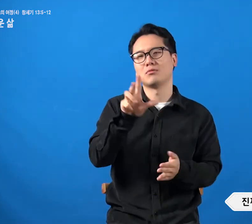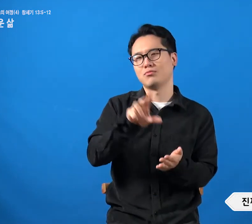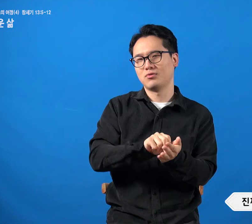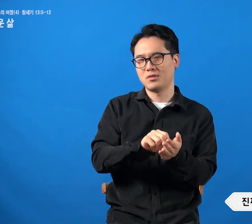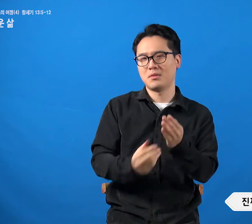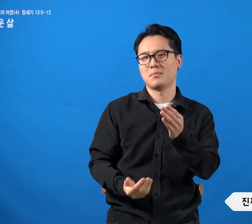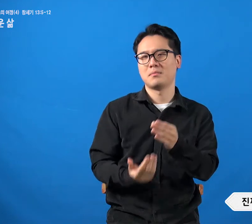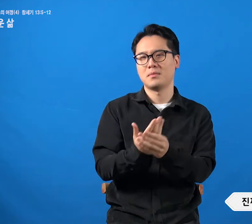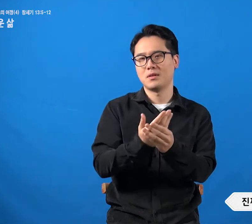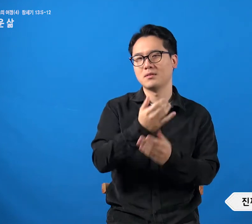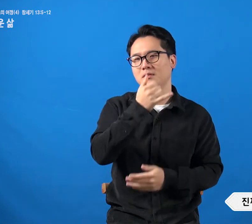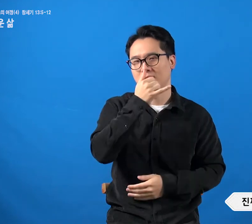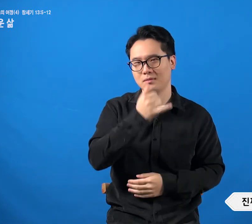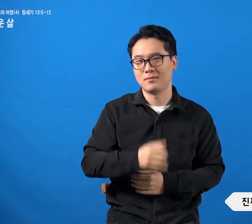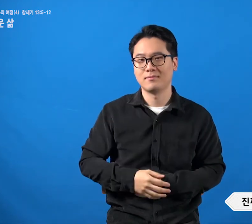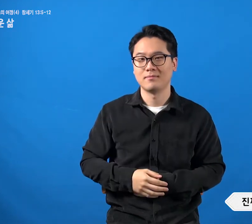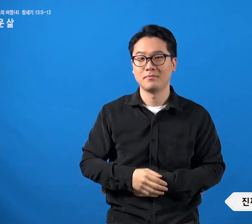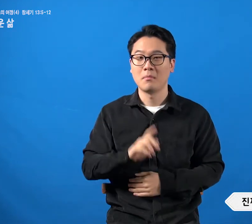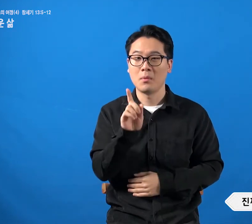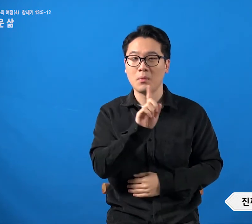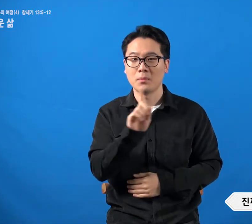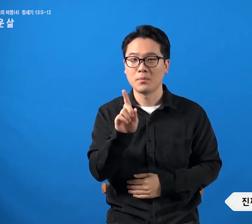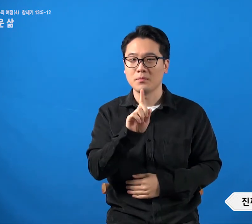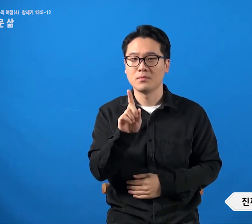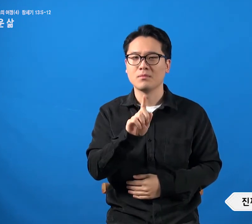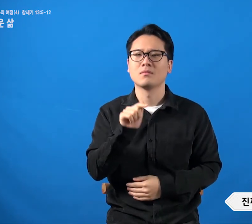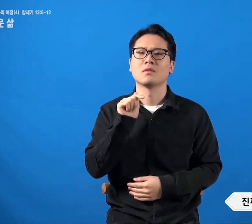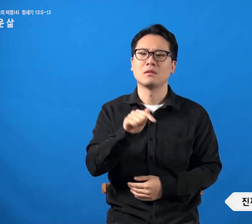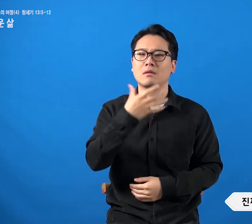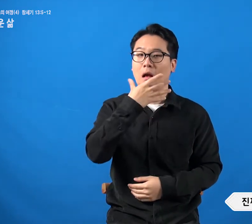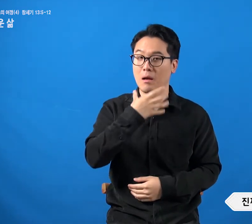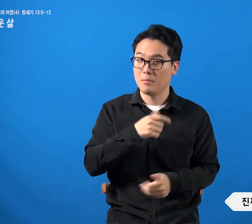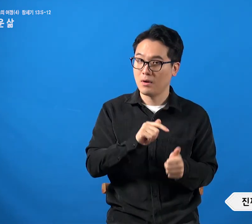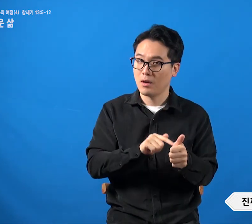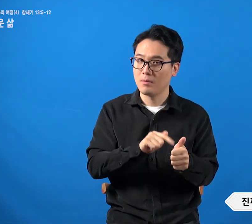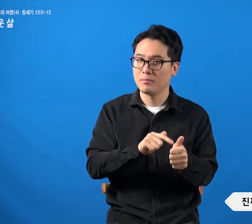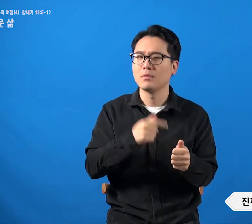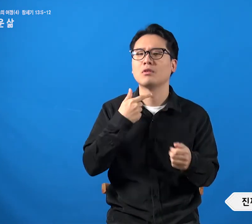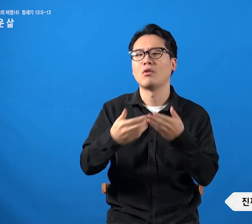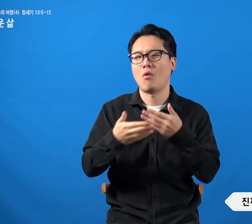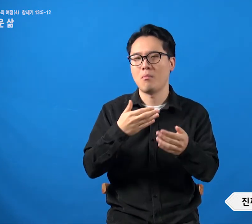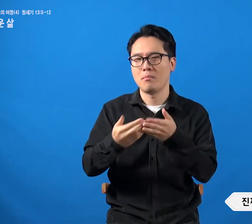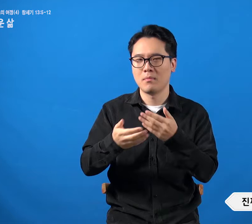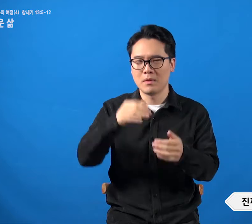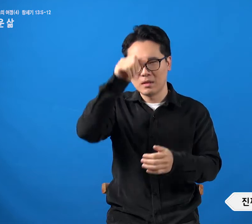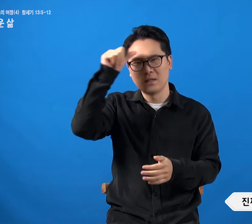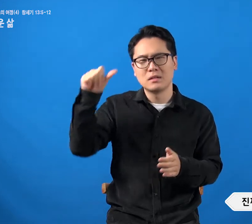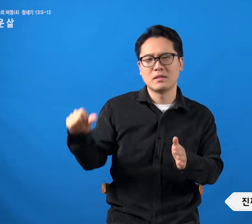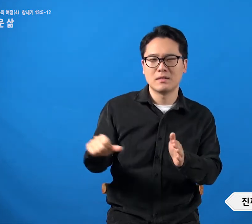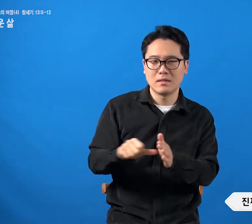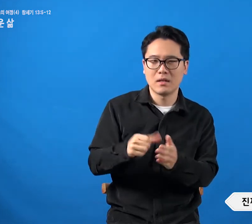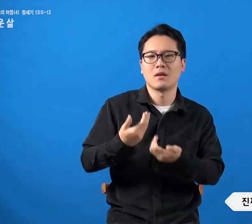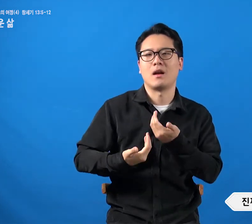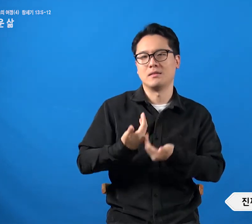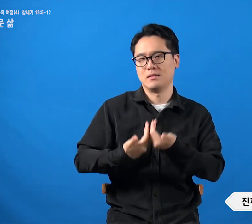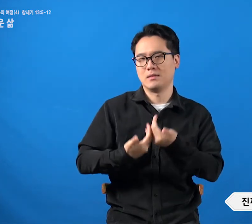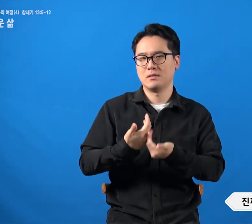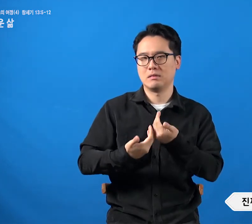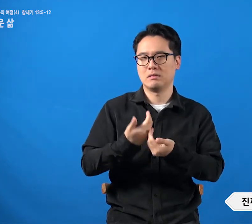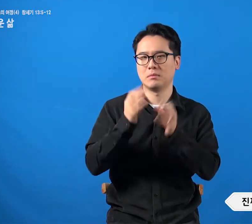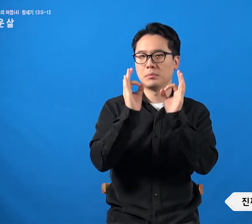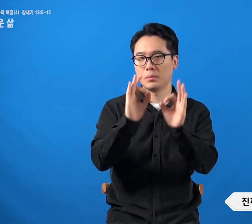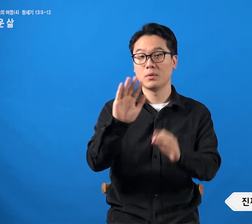것을 봅니다. 바로 그가 겪고 있는 인생의 갈등을 우리는 보게 됩니다. 오늘